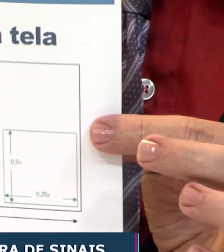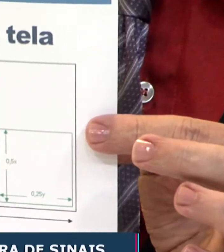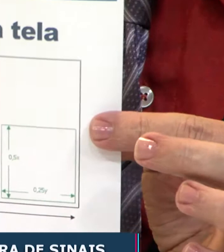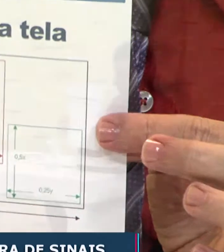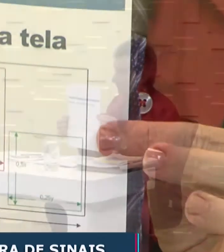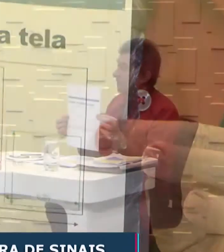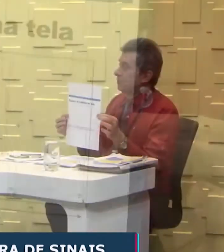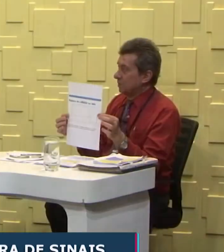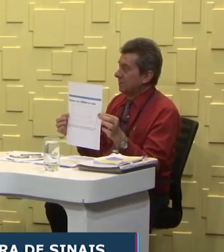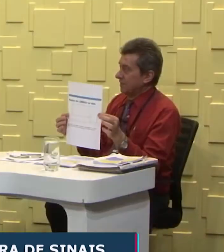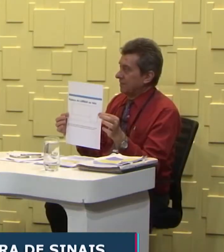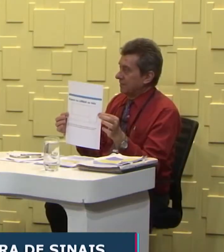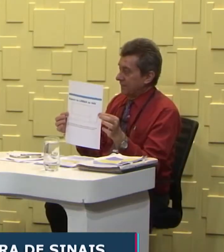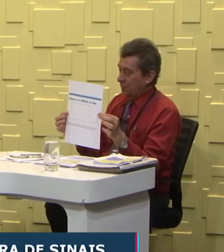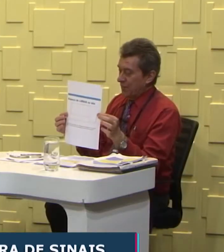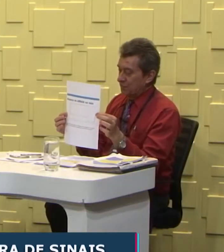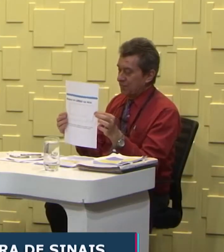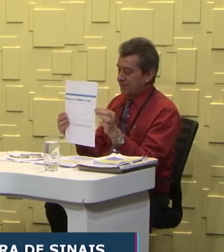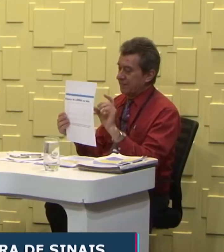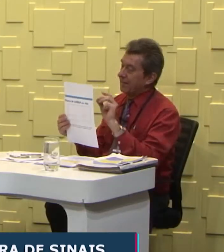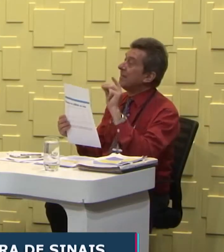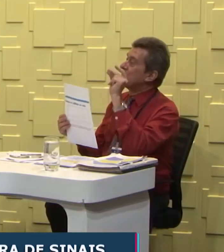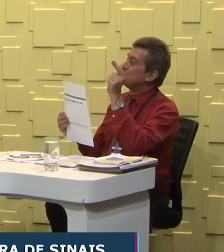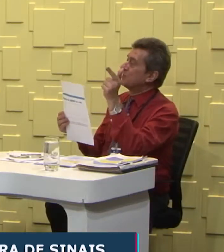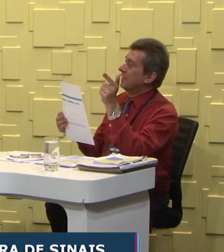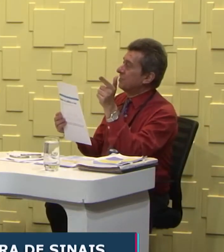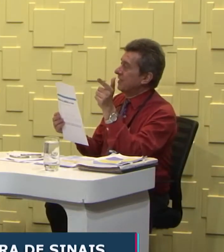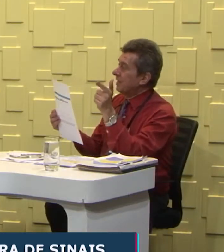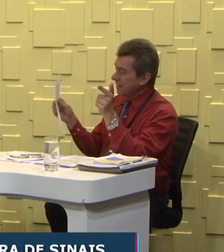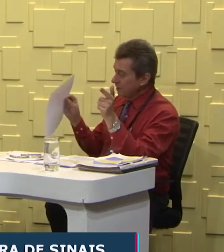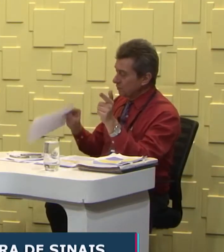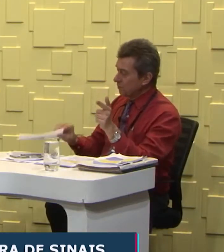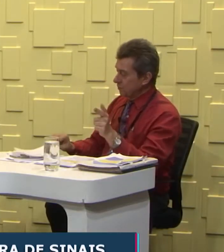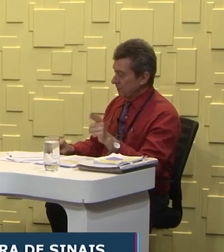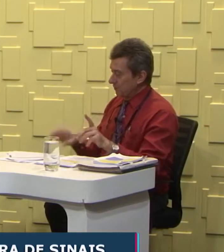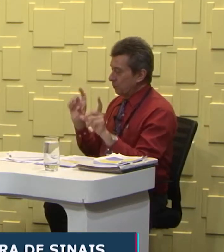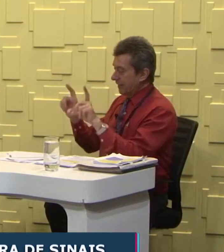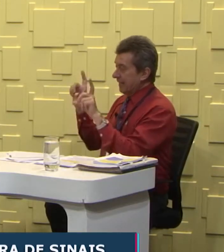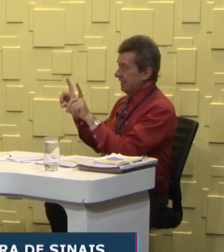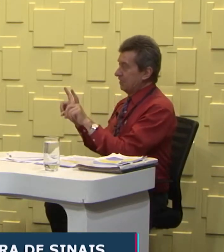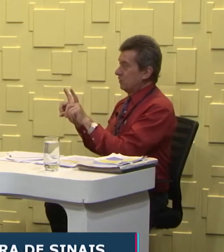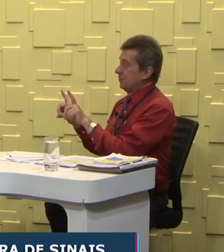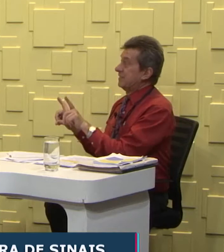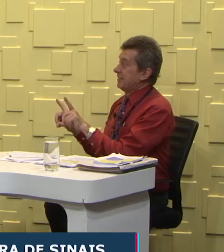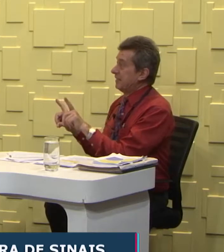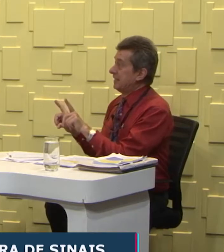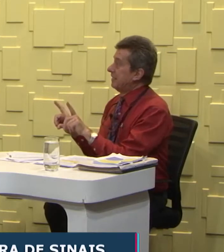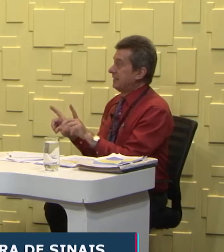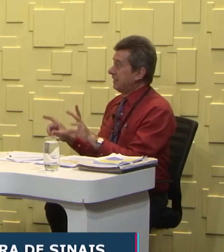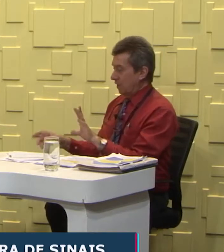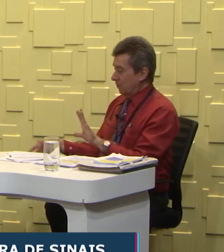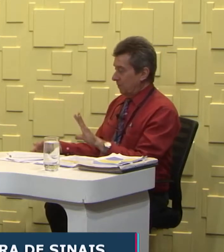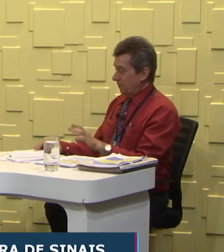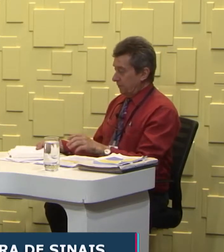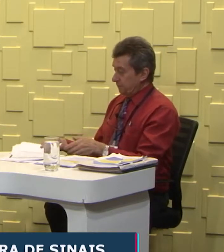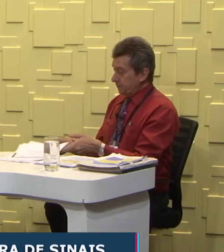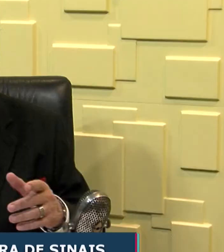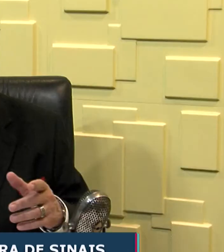desenvolvimento não é só assim a smo é chegar não vamo vamo queria isso é bom até quem sabe ela fica no